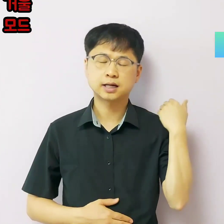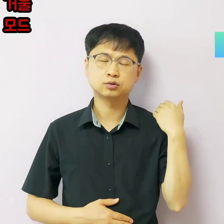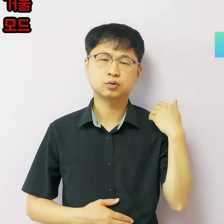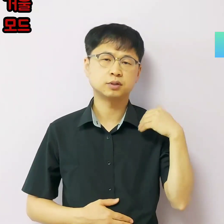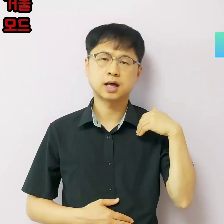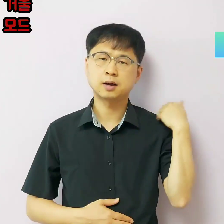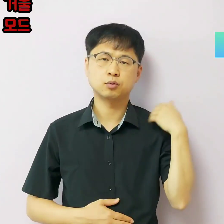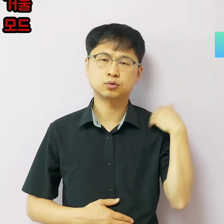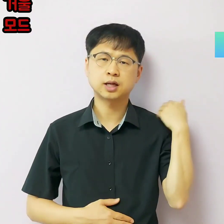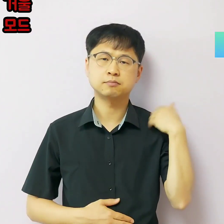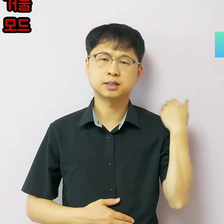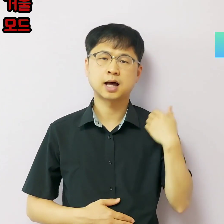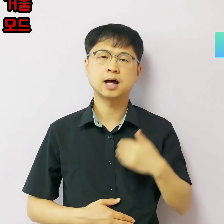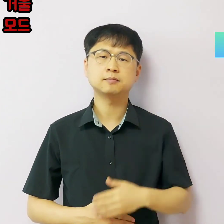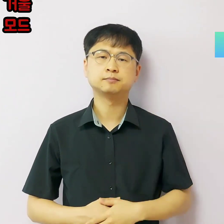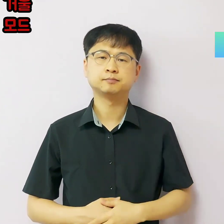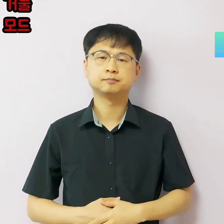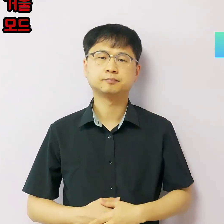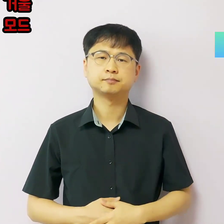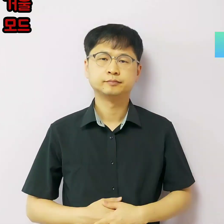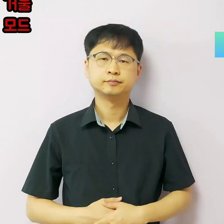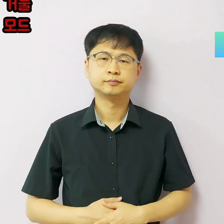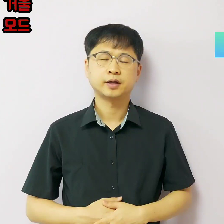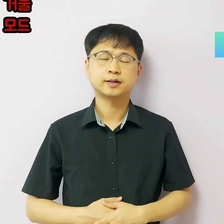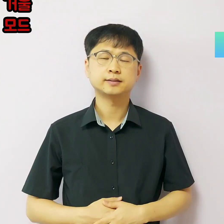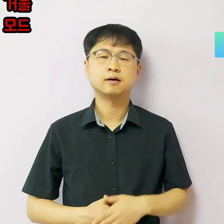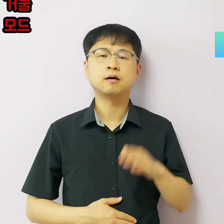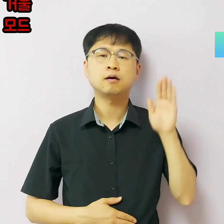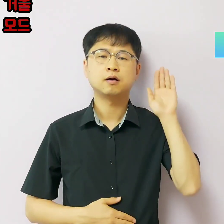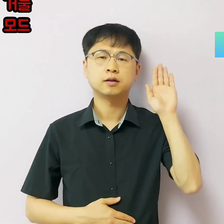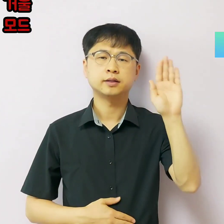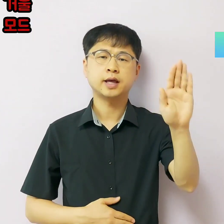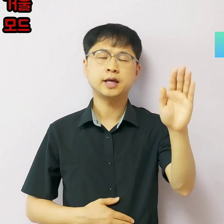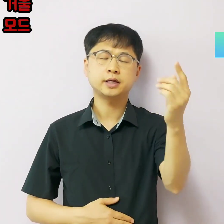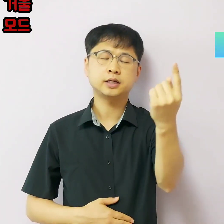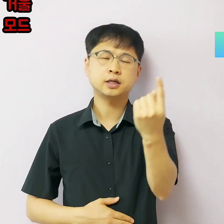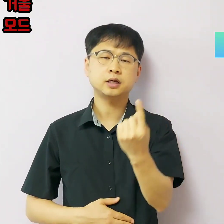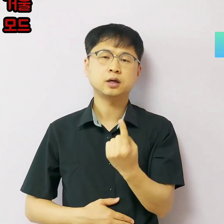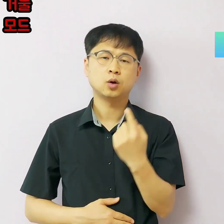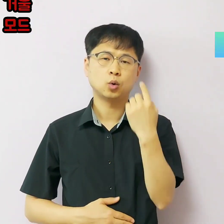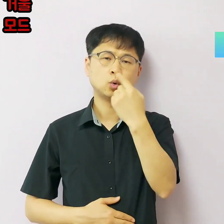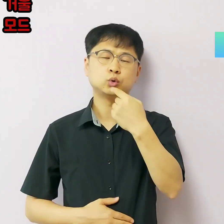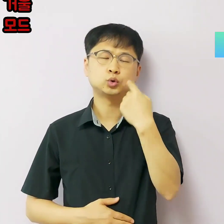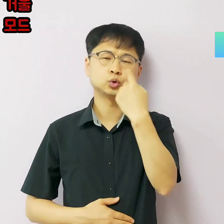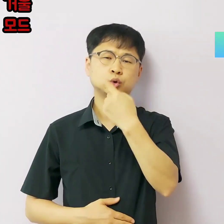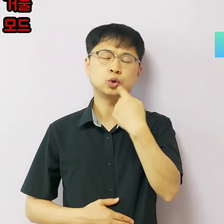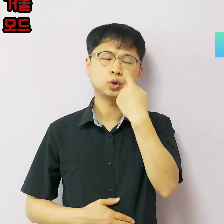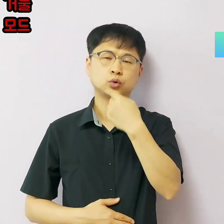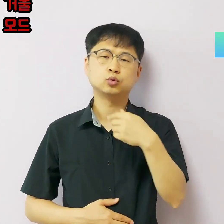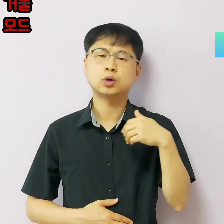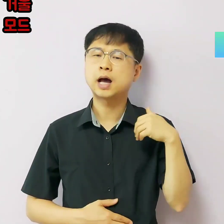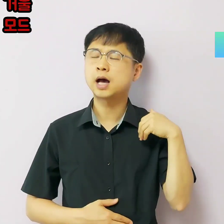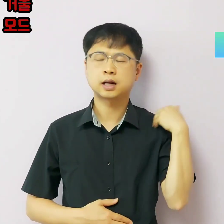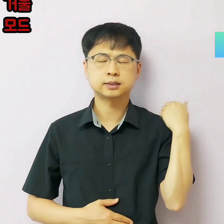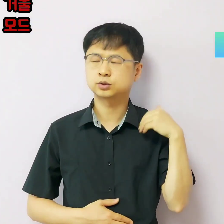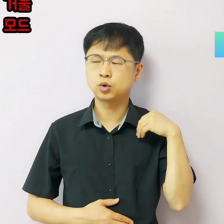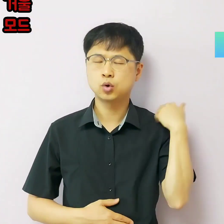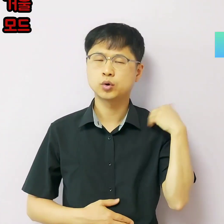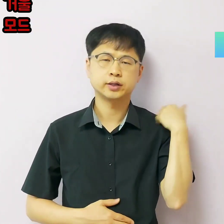라는 수어입니다. 모르다입니다. 네, 그래서 내일이 올 줄 누가 알았소?